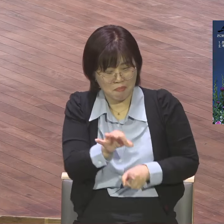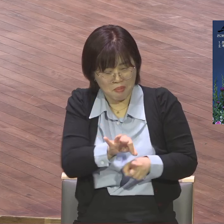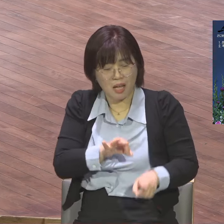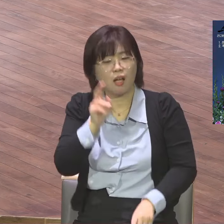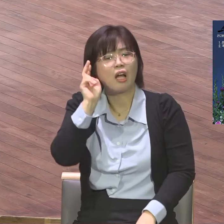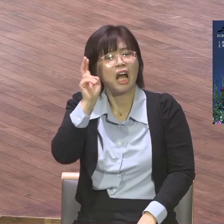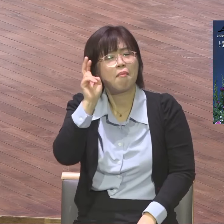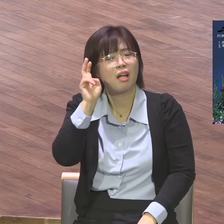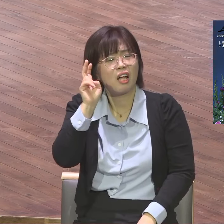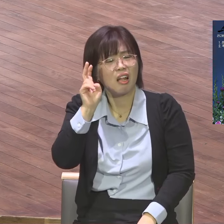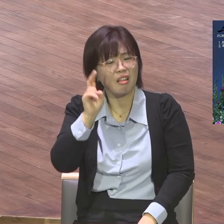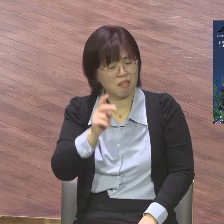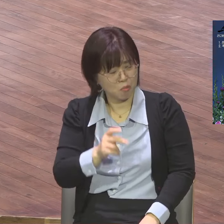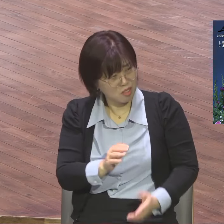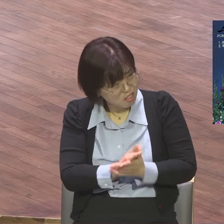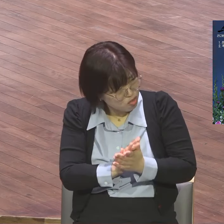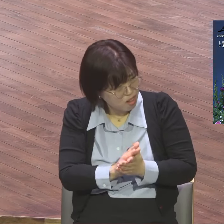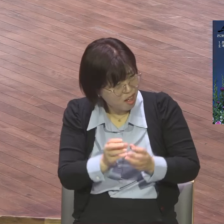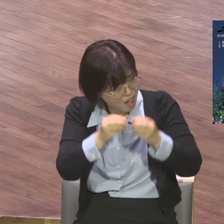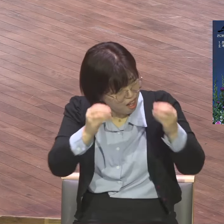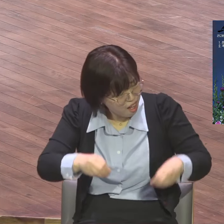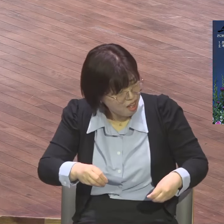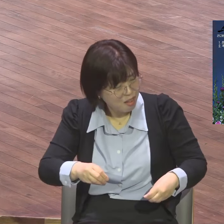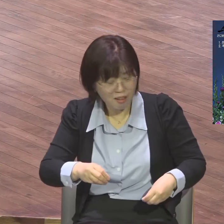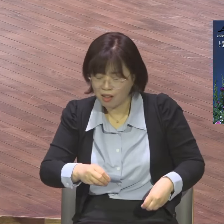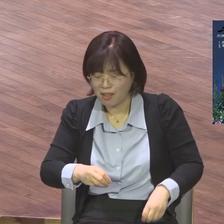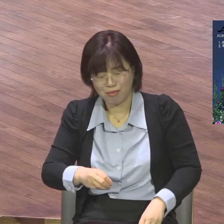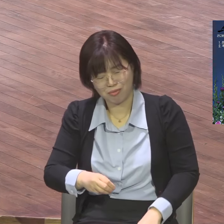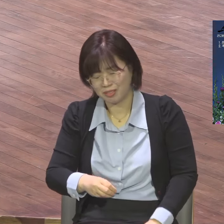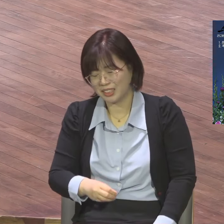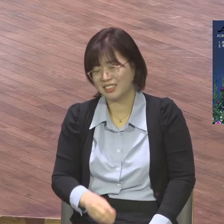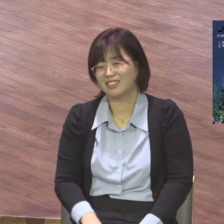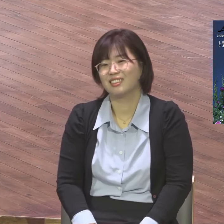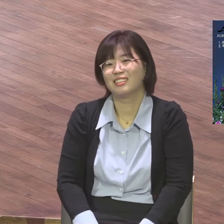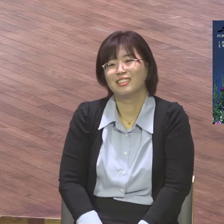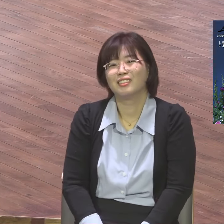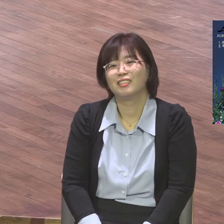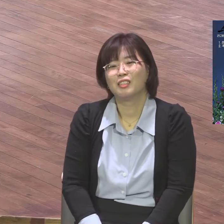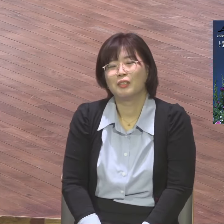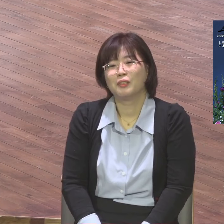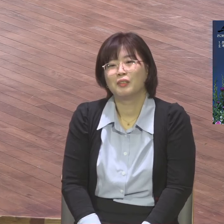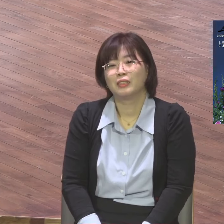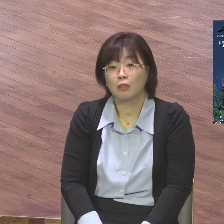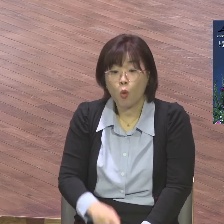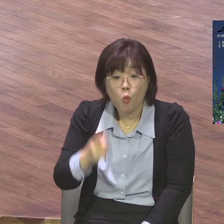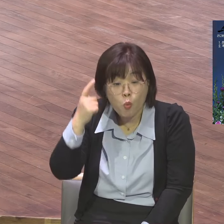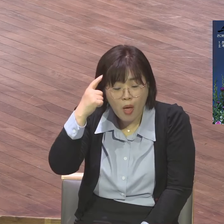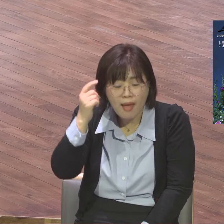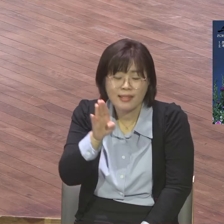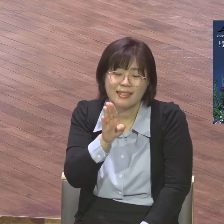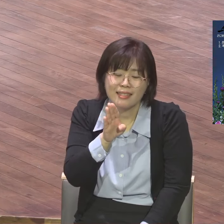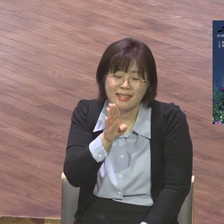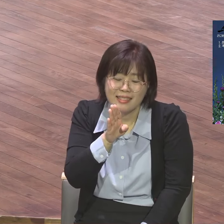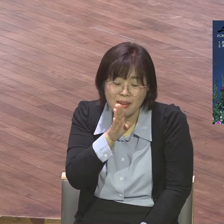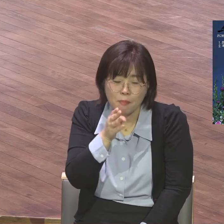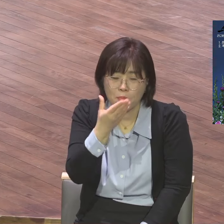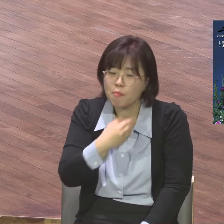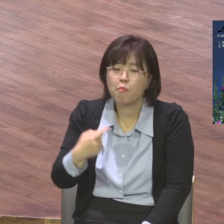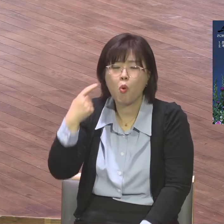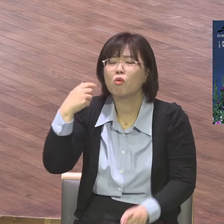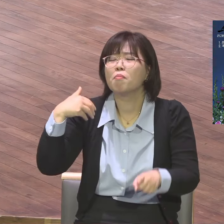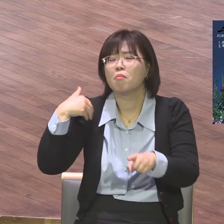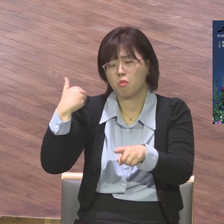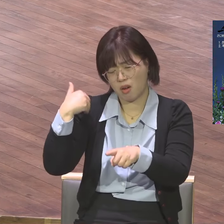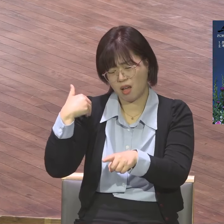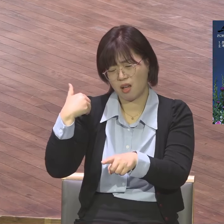참된 진리 영원한 가치 이걸 모르니까 말이요. 어? 이걸 바로 알아야 이 땅의 삶을